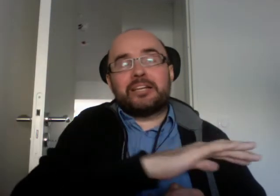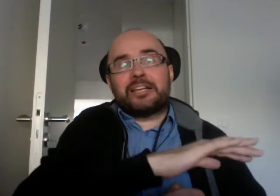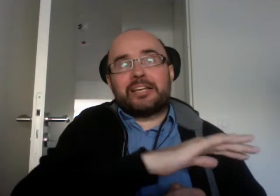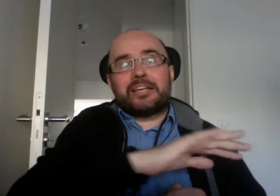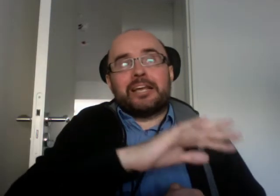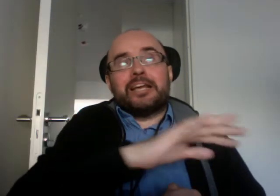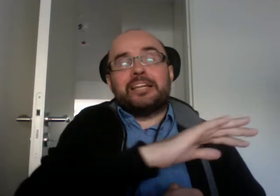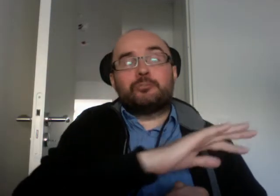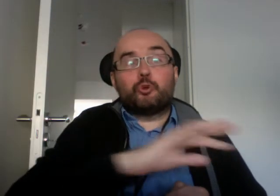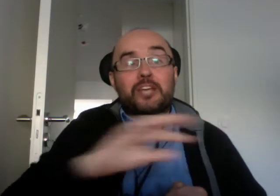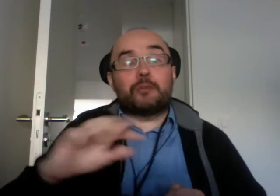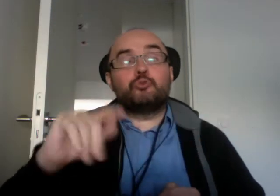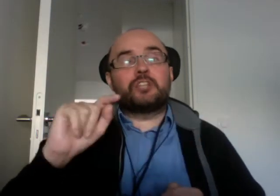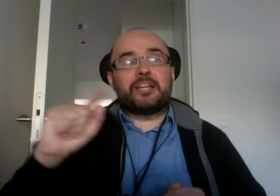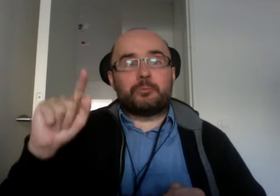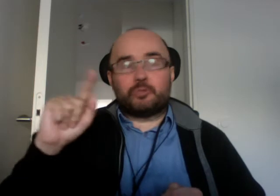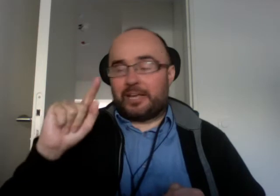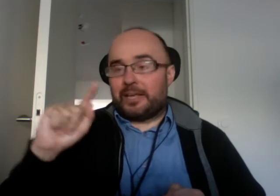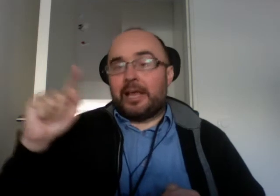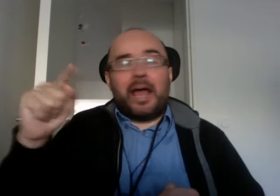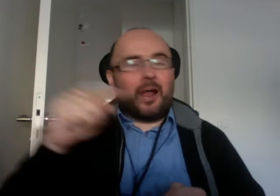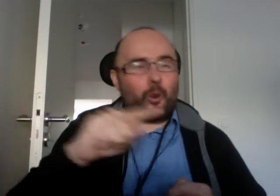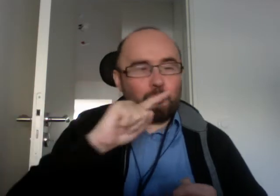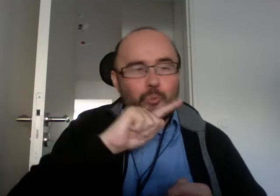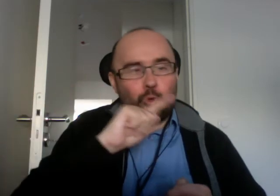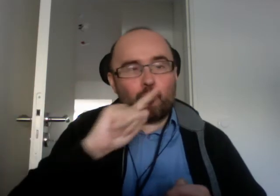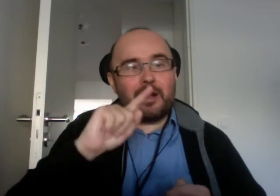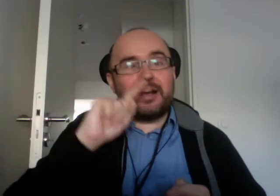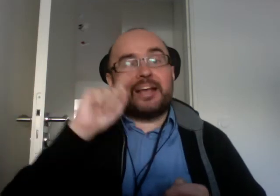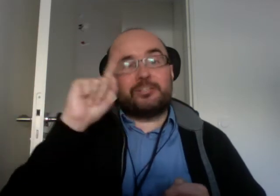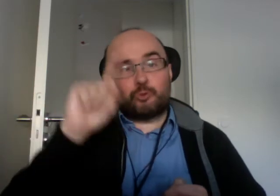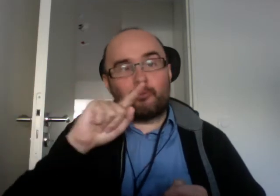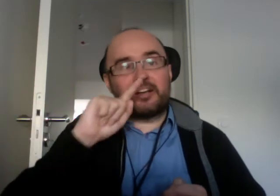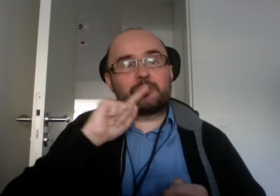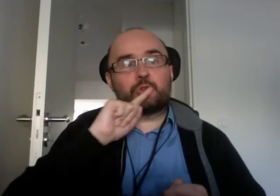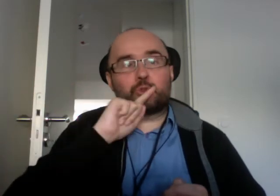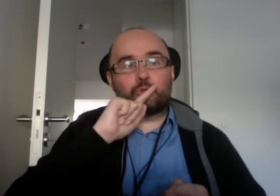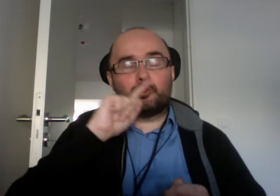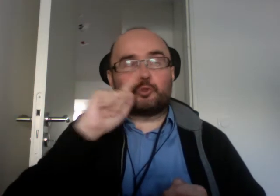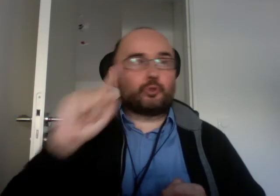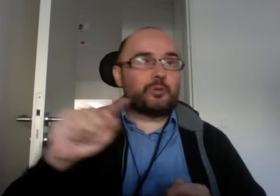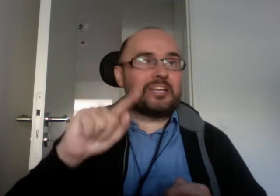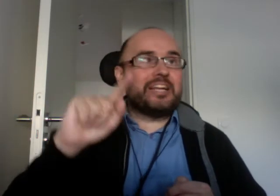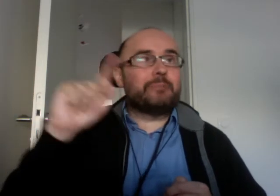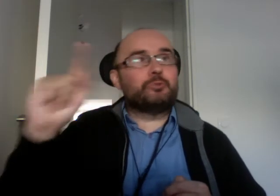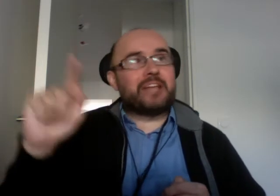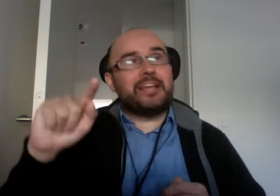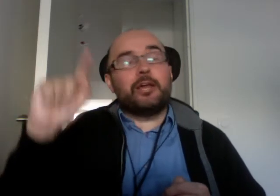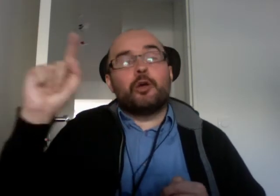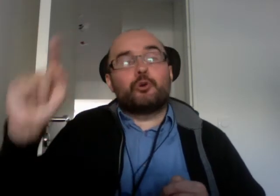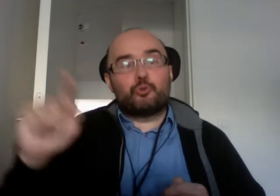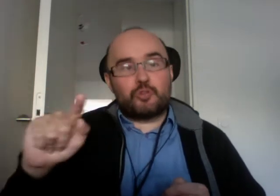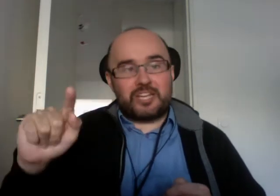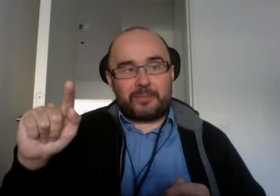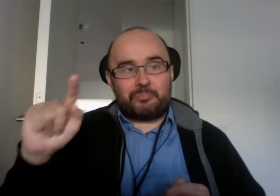stocker, coucher les bouteilles. Alors pourquoi est-ce qu'on va stocker les bouteilles, coucher ?